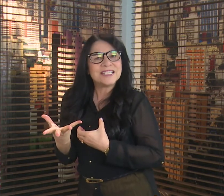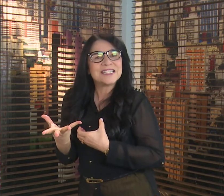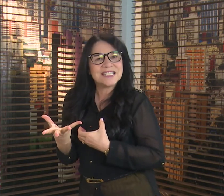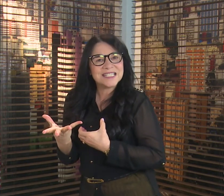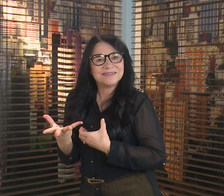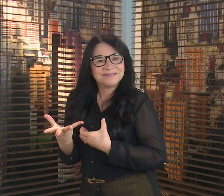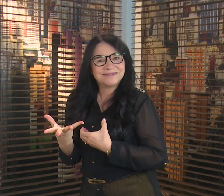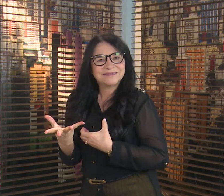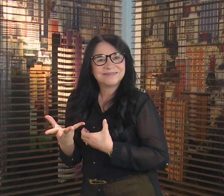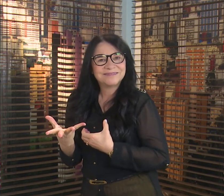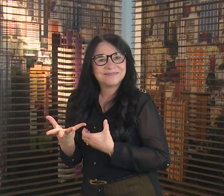atitudes.